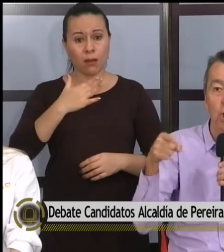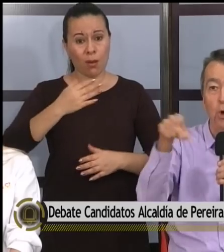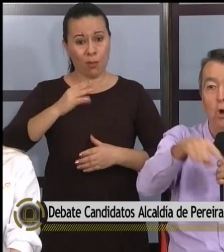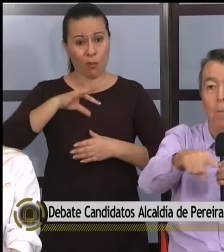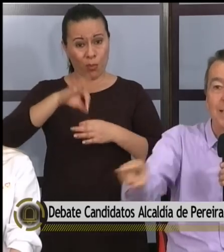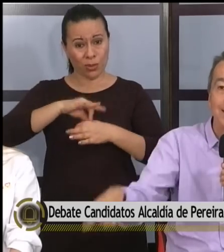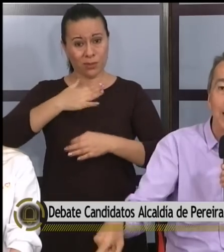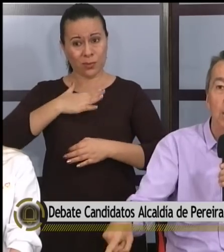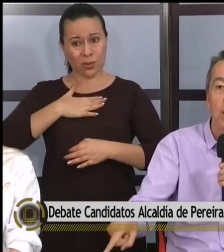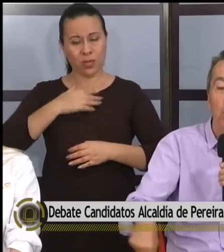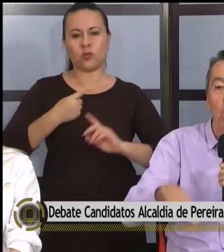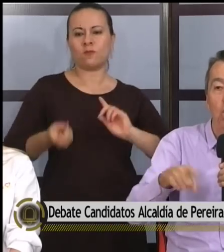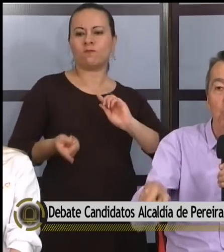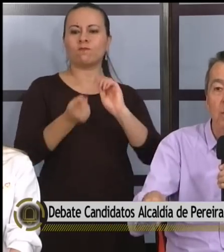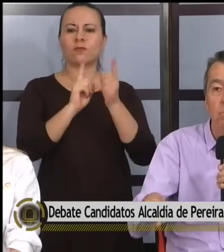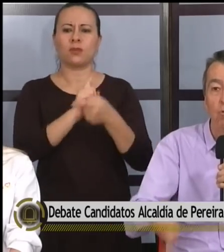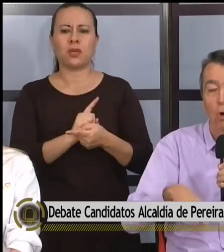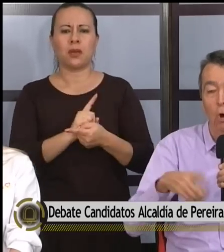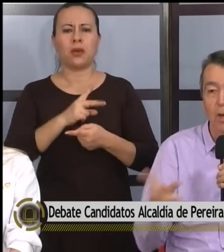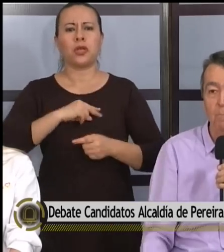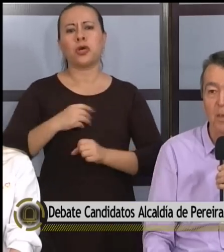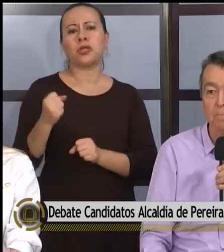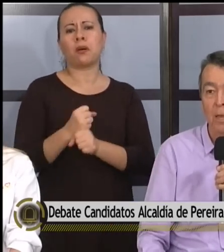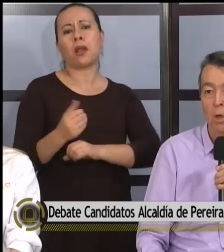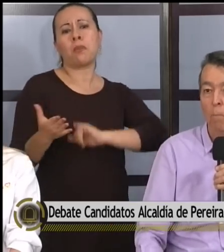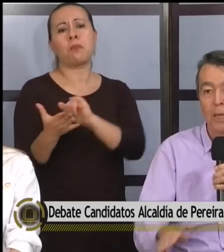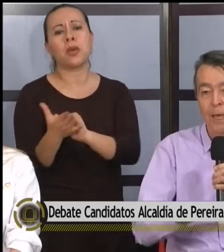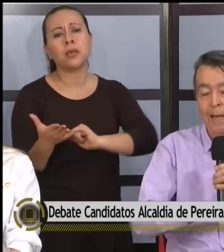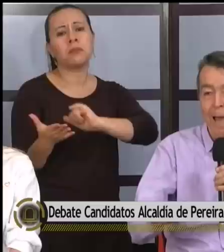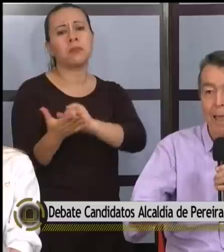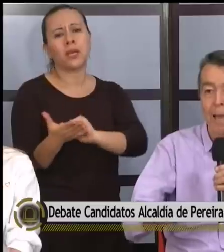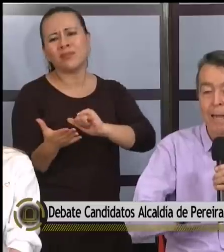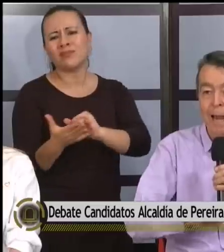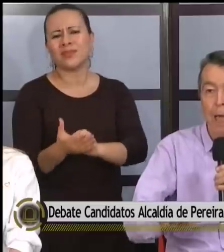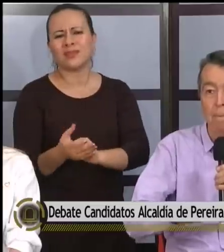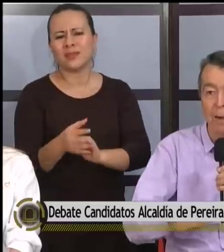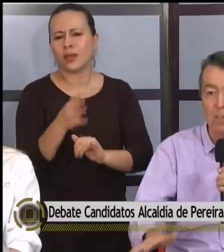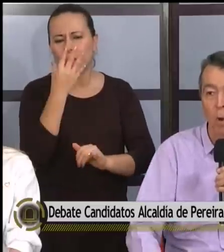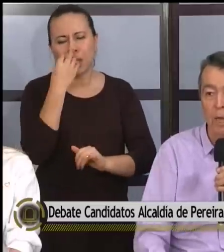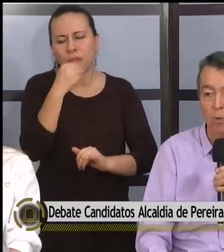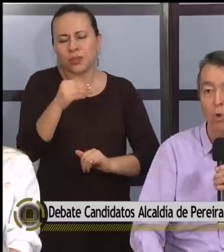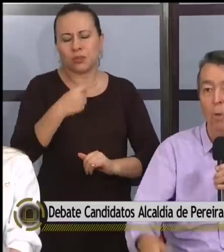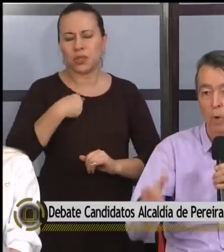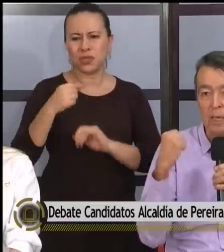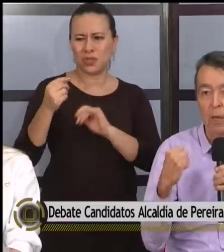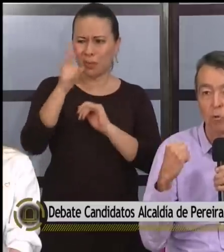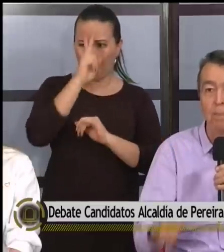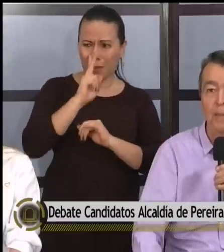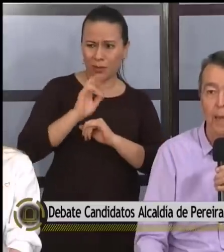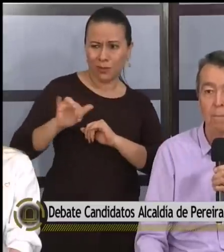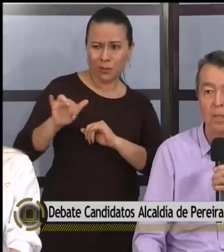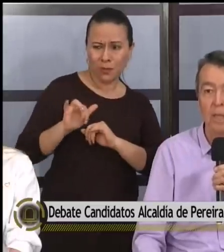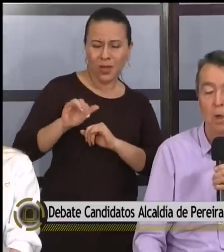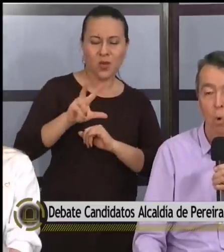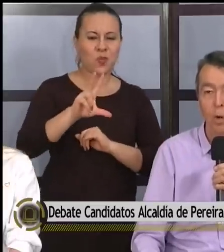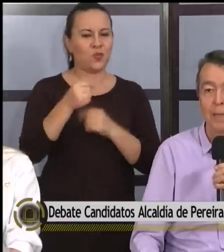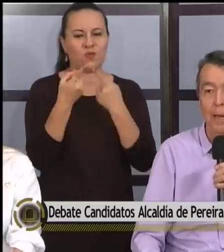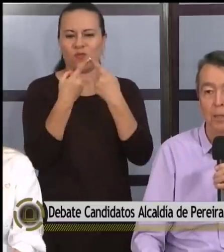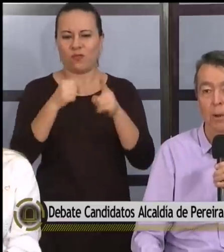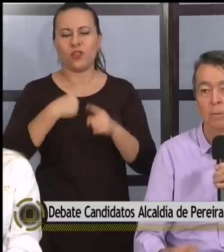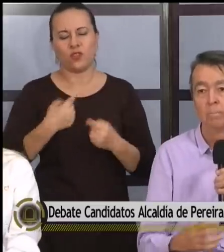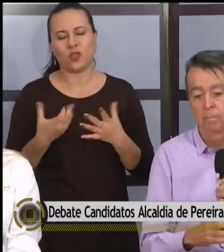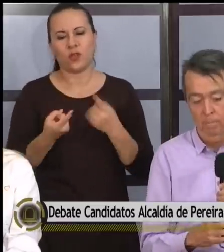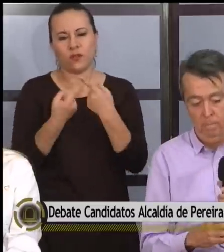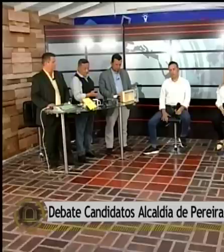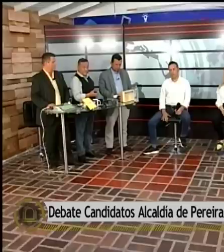eso, no para estar con los mismos, con las mismas, porque en nada me parezco a ellos, porque quiero ser verdaderamente una